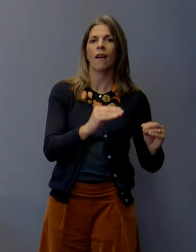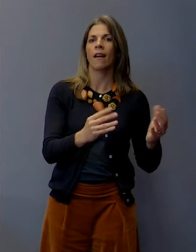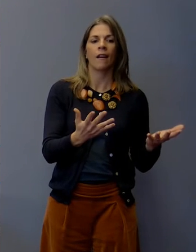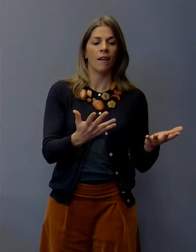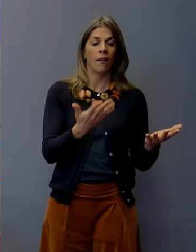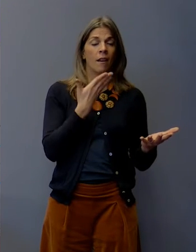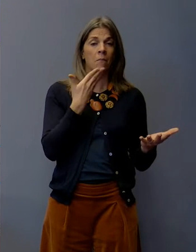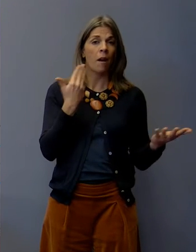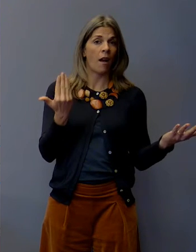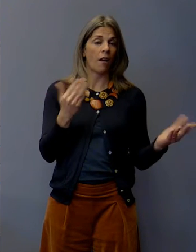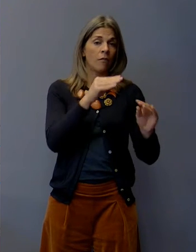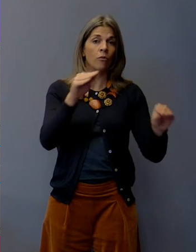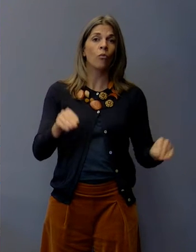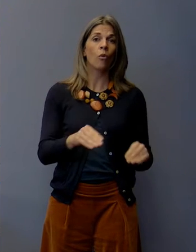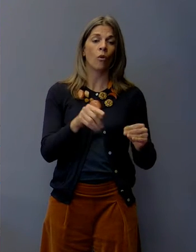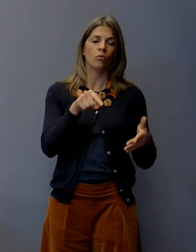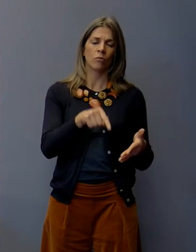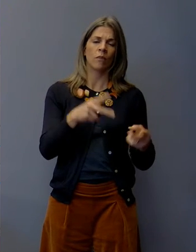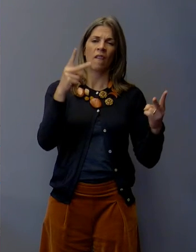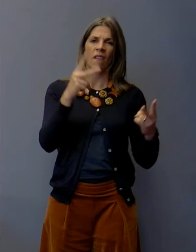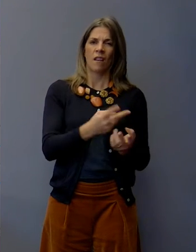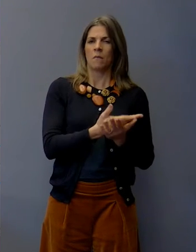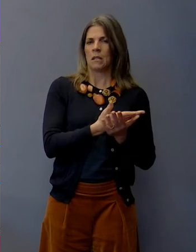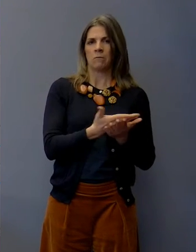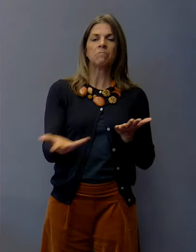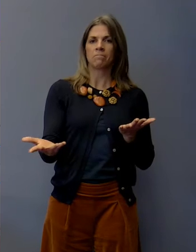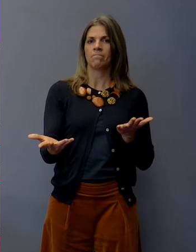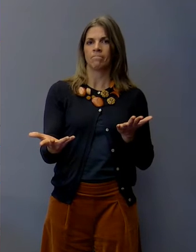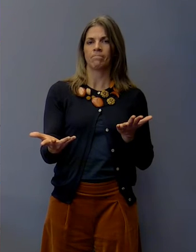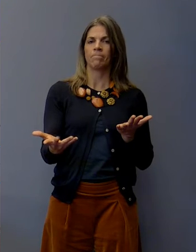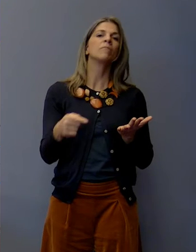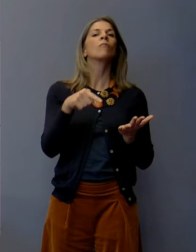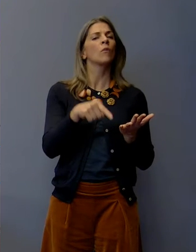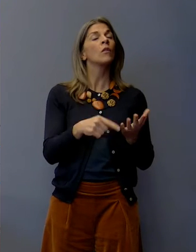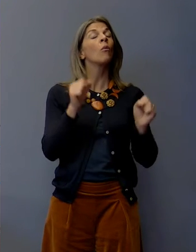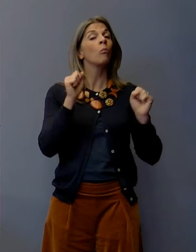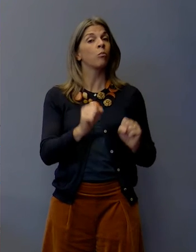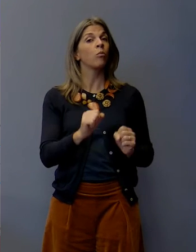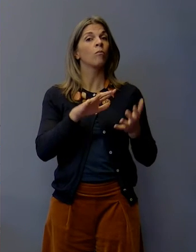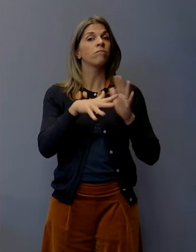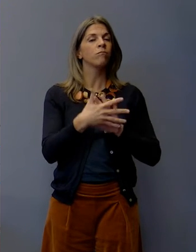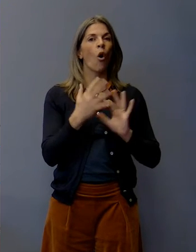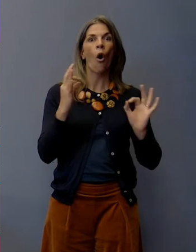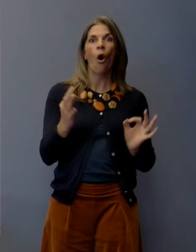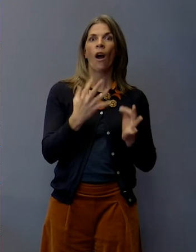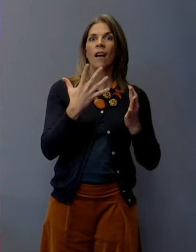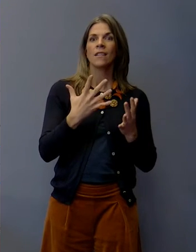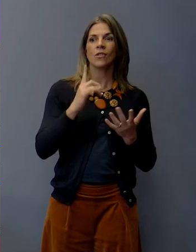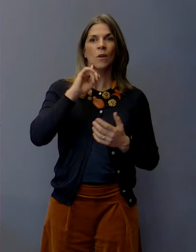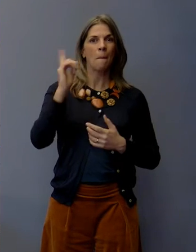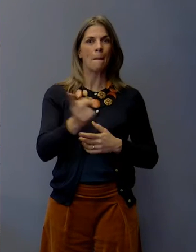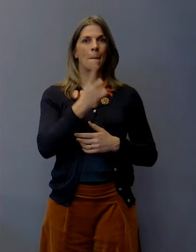questo è stato veramente un peccato è stata persa è stata persa una grande occasione altro elemento altro